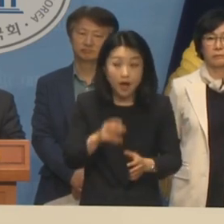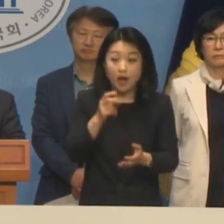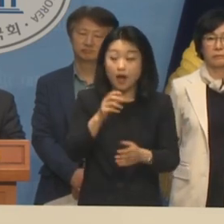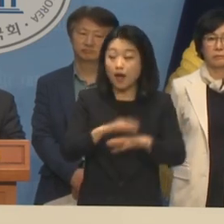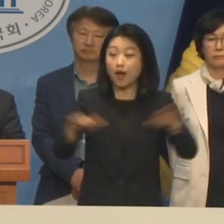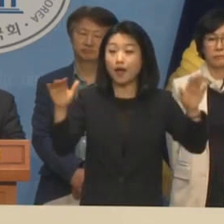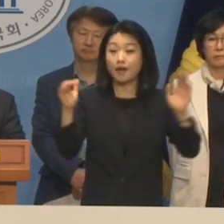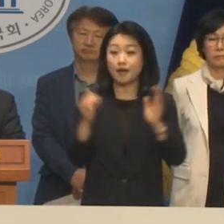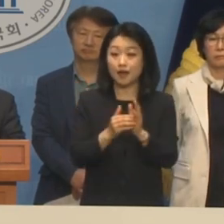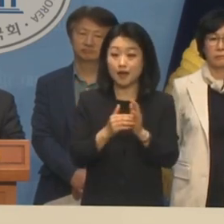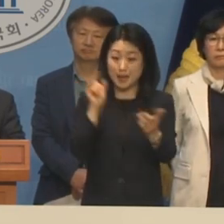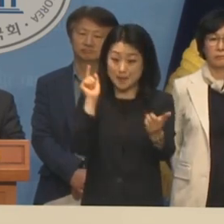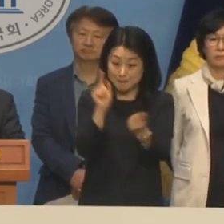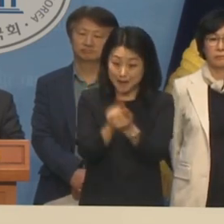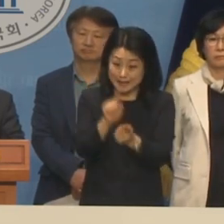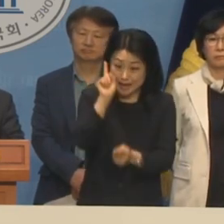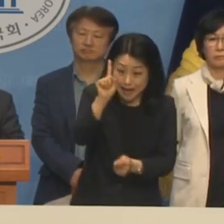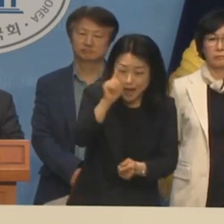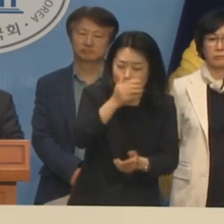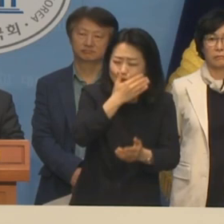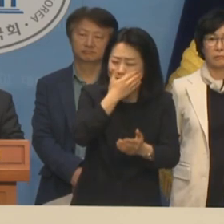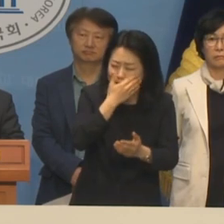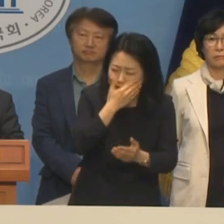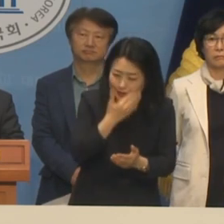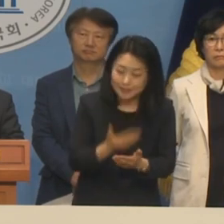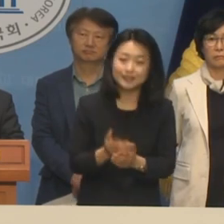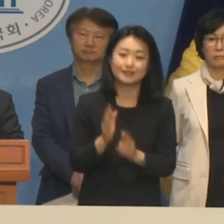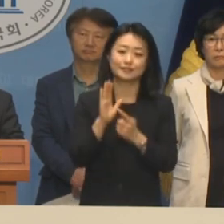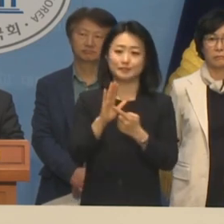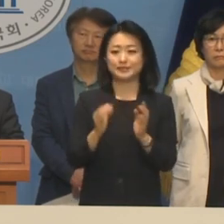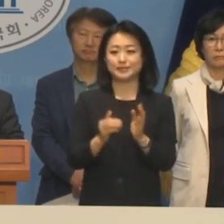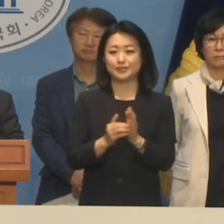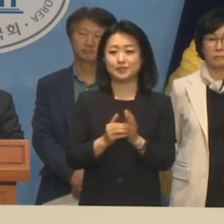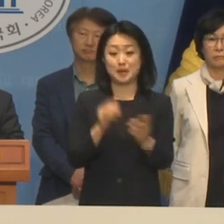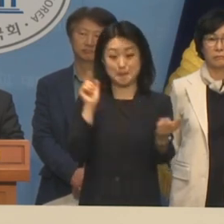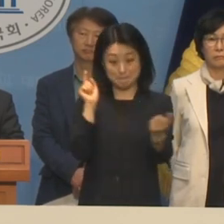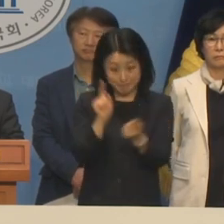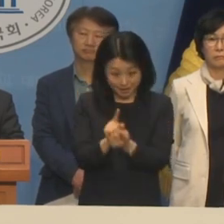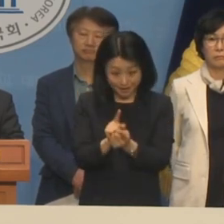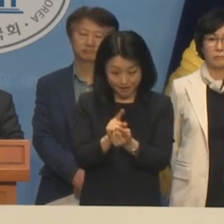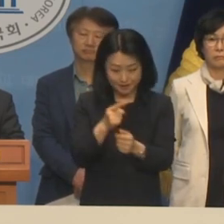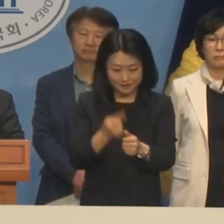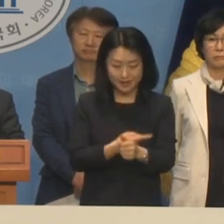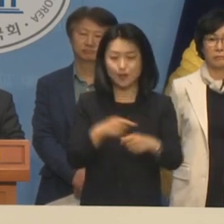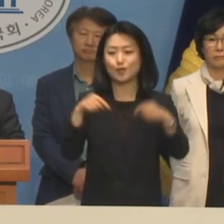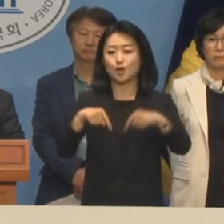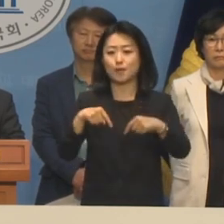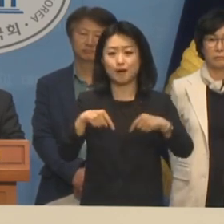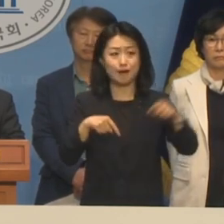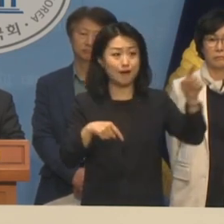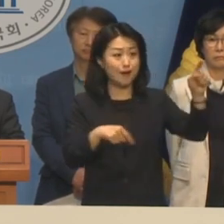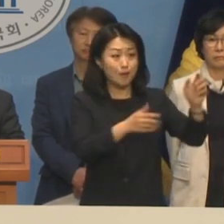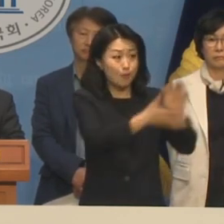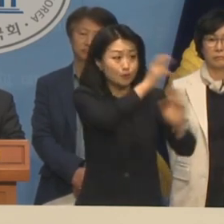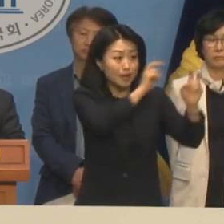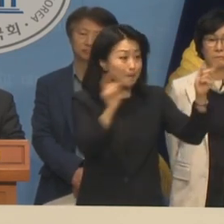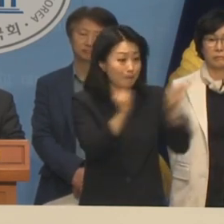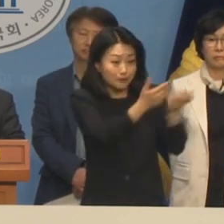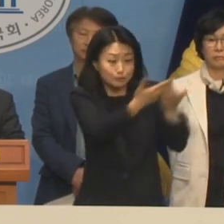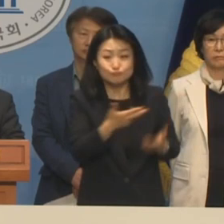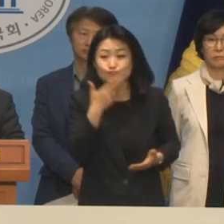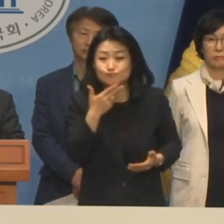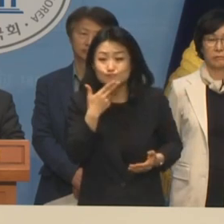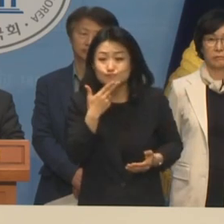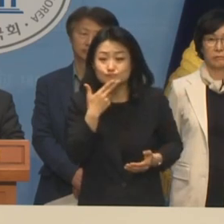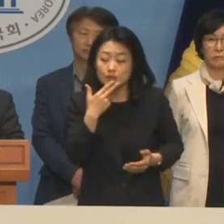번의 만남이 중요하다라고 했습니다. 만나야 협의하는데 만나주지 않는다면 뭘 할 수